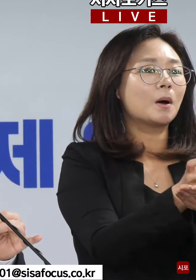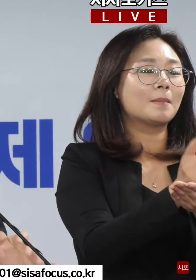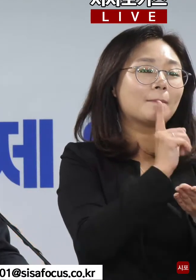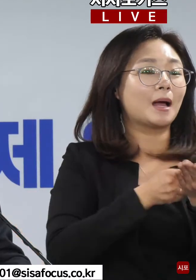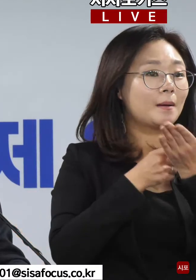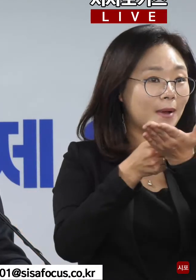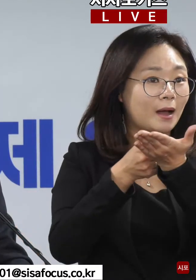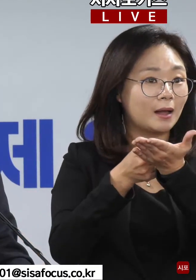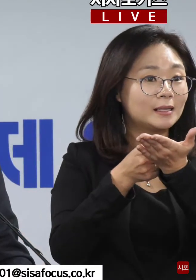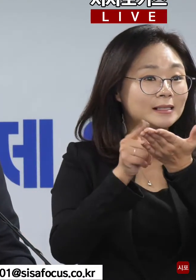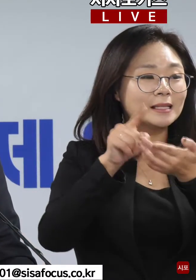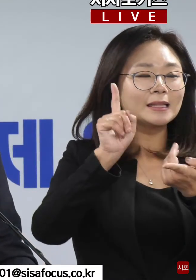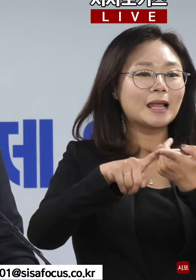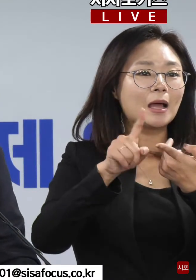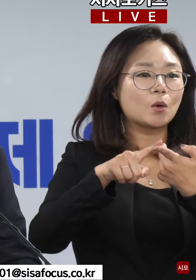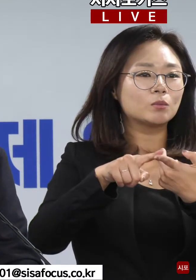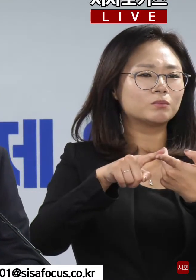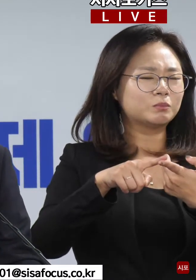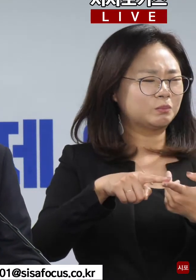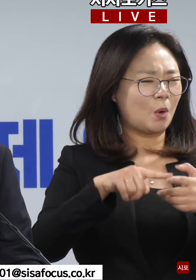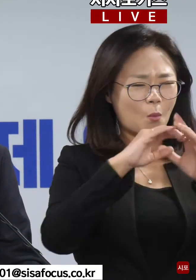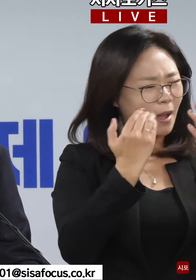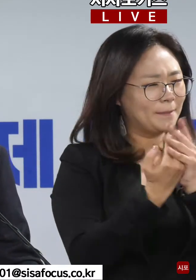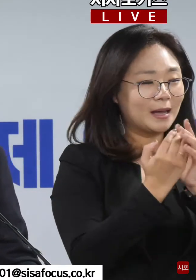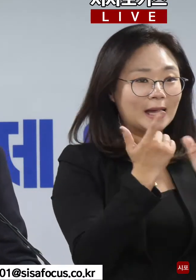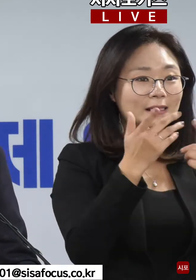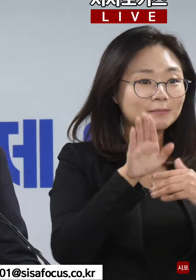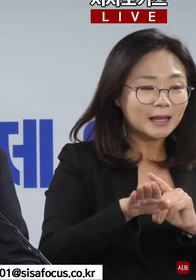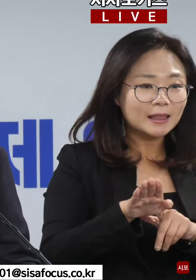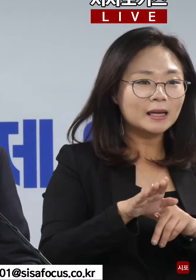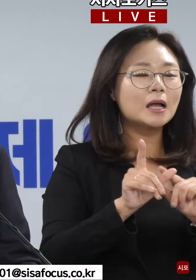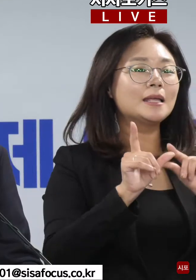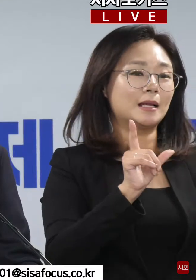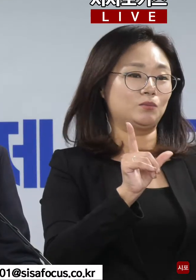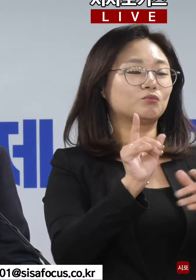저희가 말씀드렸는데 충분치는 않지만 이번에 또